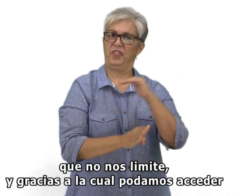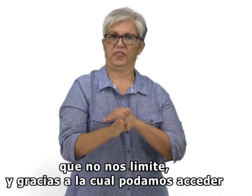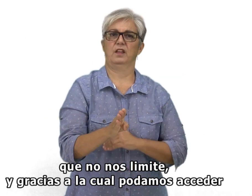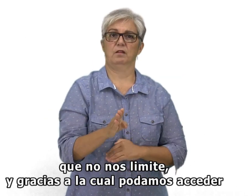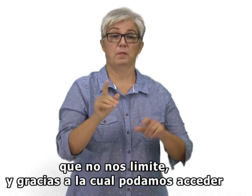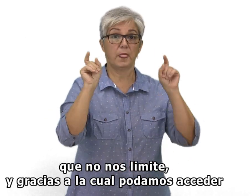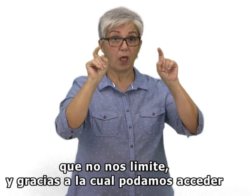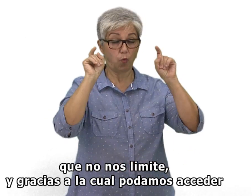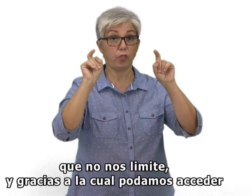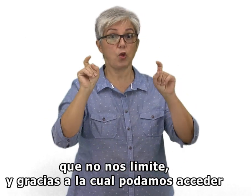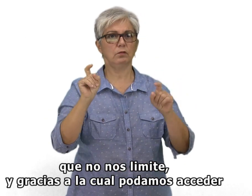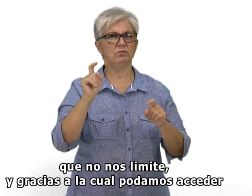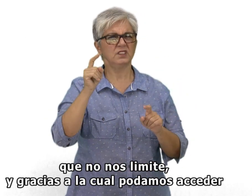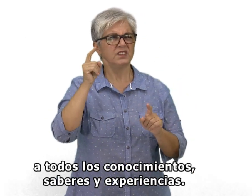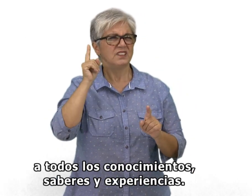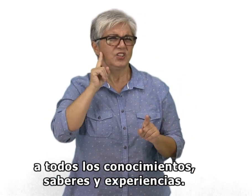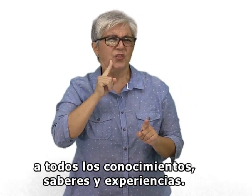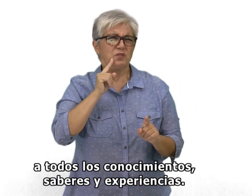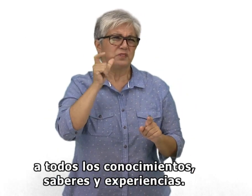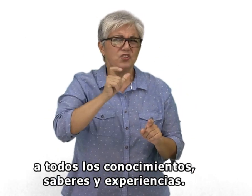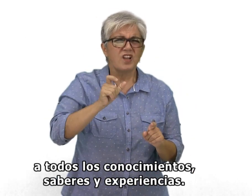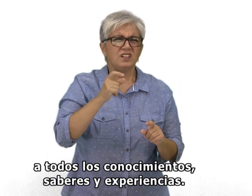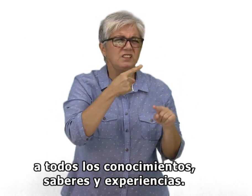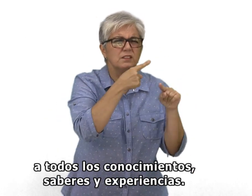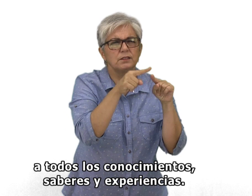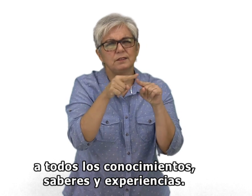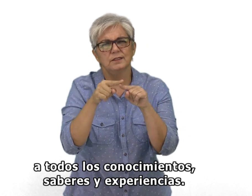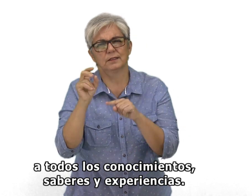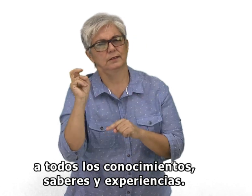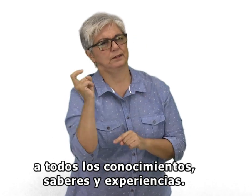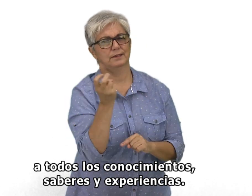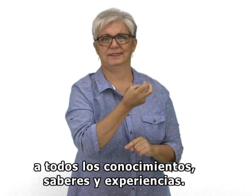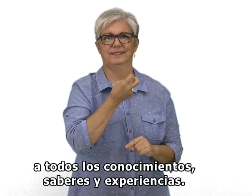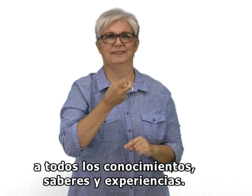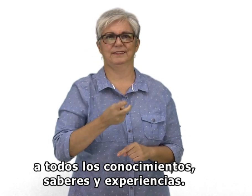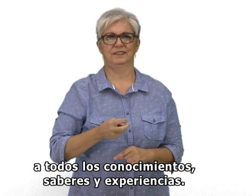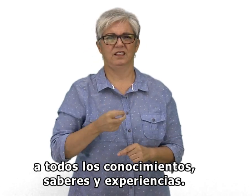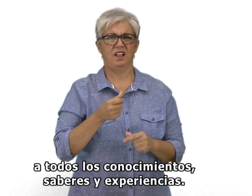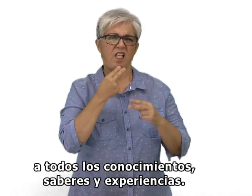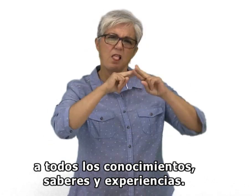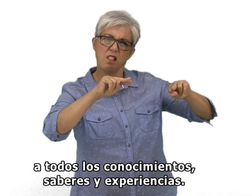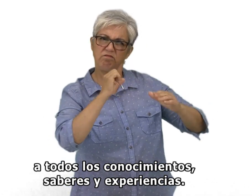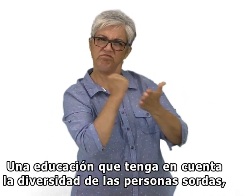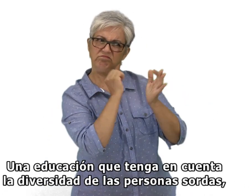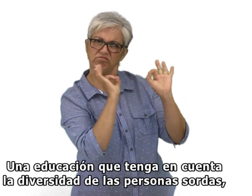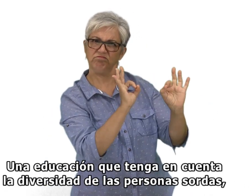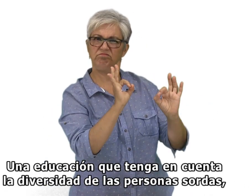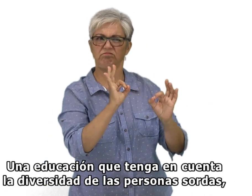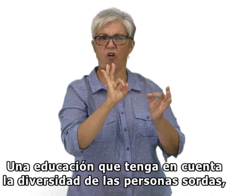cual podamos acceder a todos los conocimientos, saberes y experiencias. Una educación